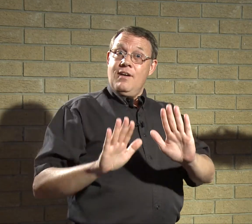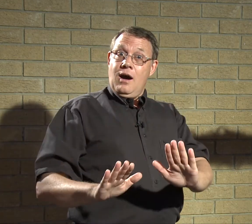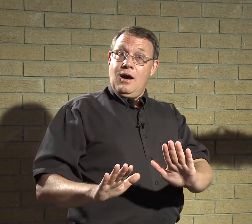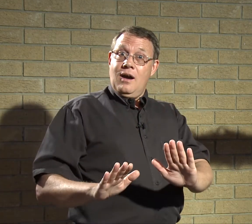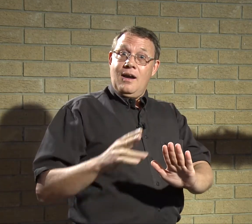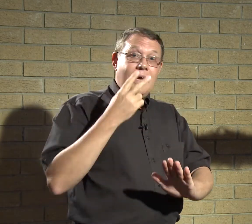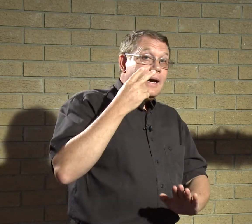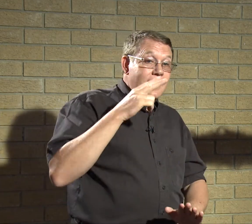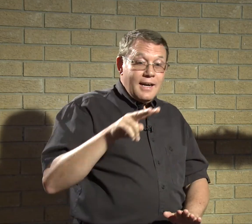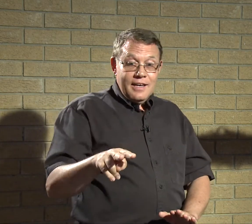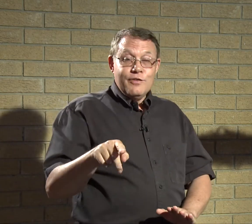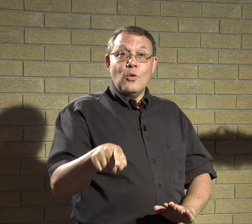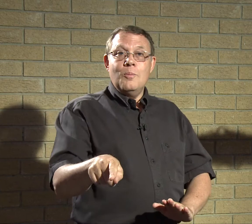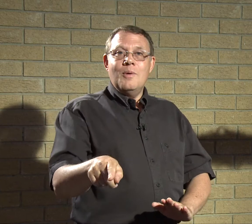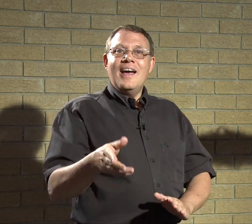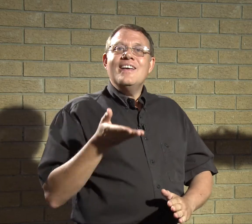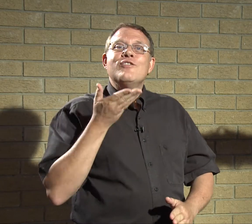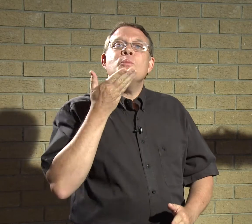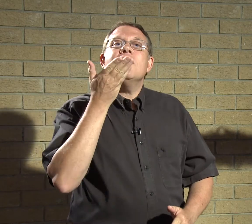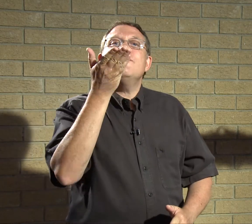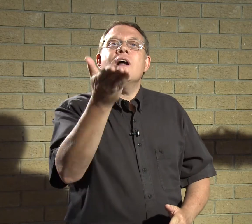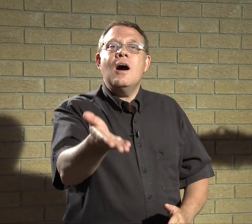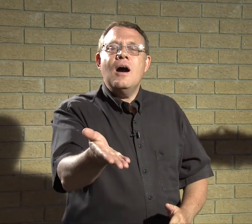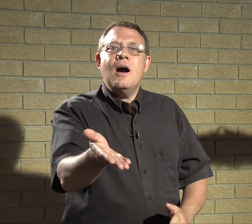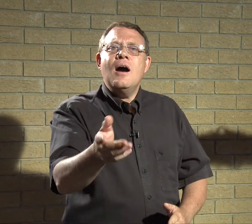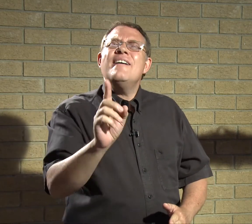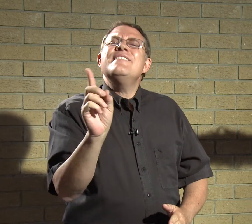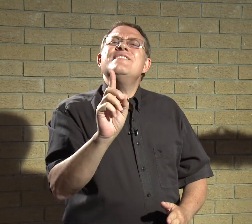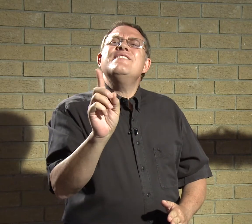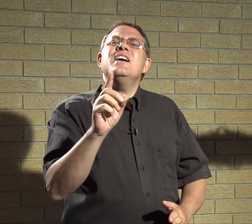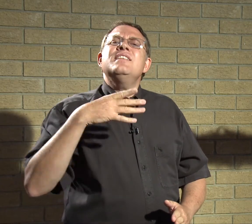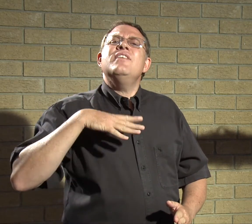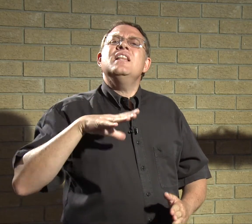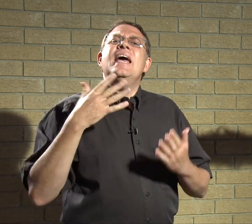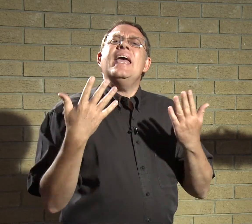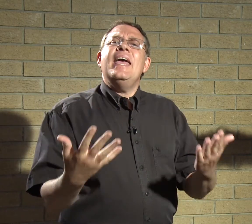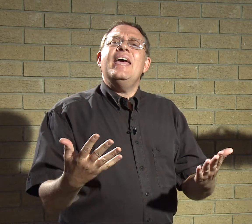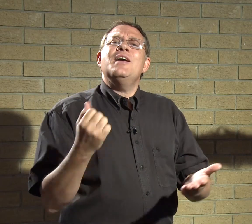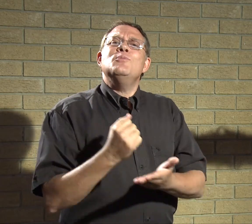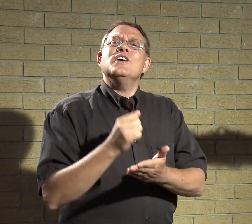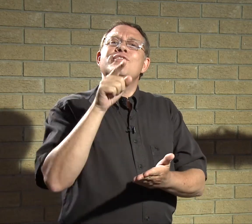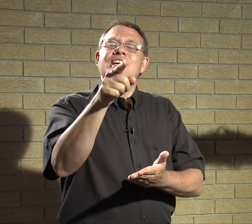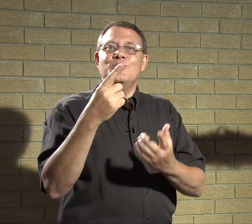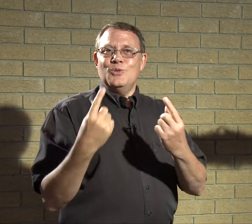gewag, gekyk vir hom gevra, wat wil jy hê, moet ek vir jou doen?